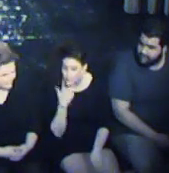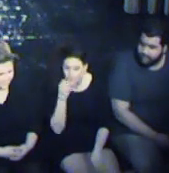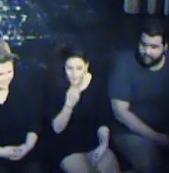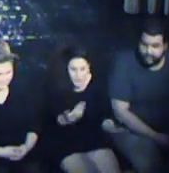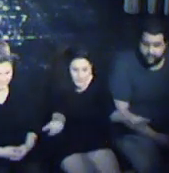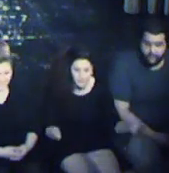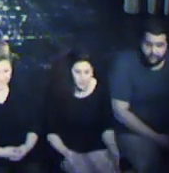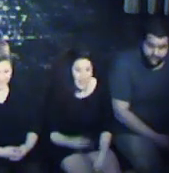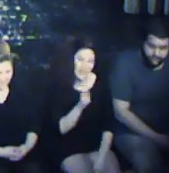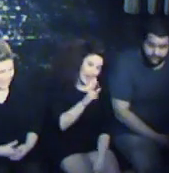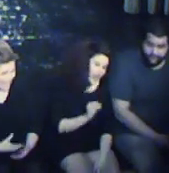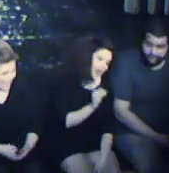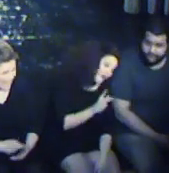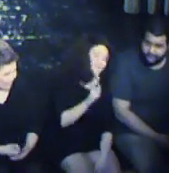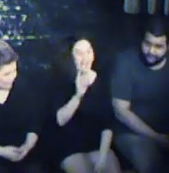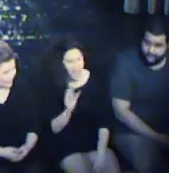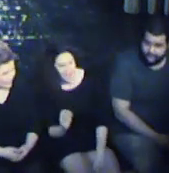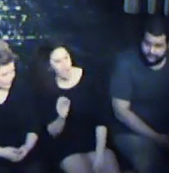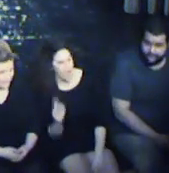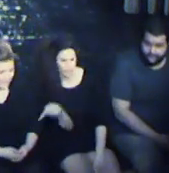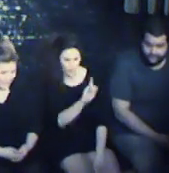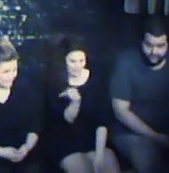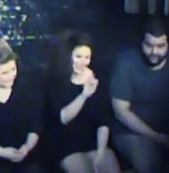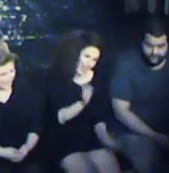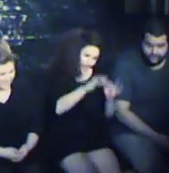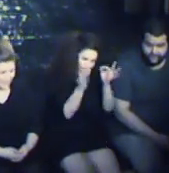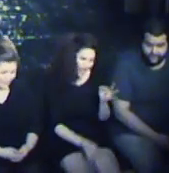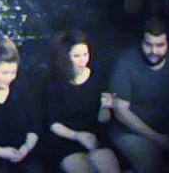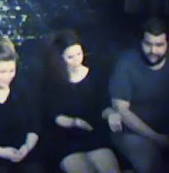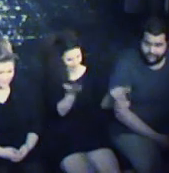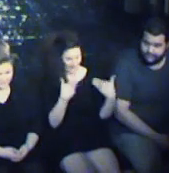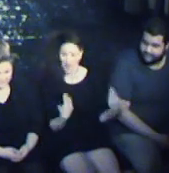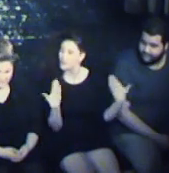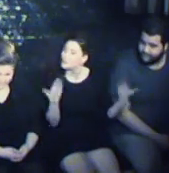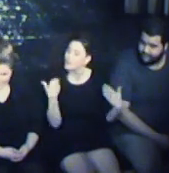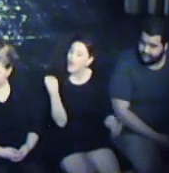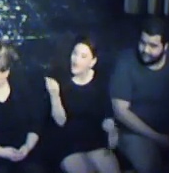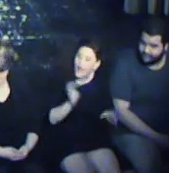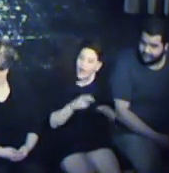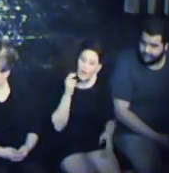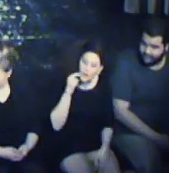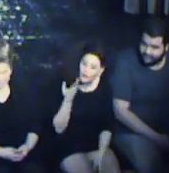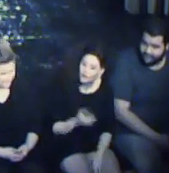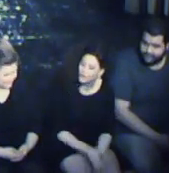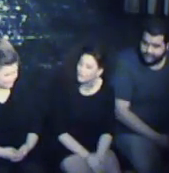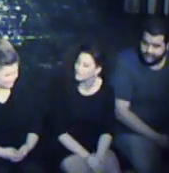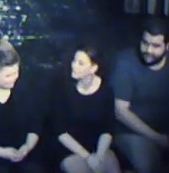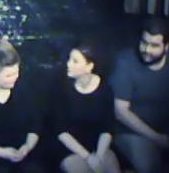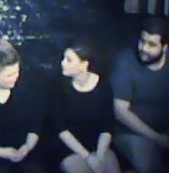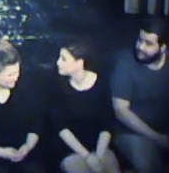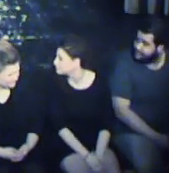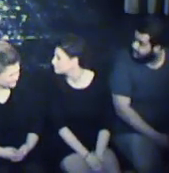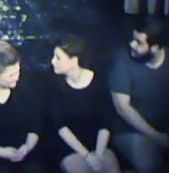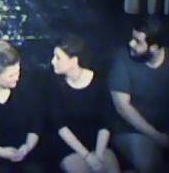flores. Carao, carao, no seas cagao, tráeme cacao.